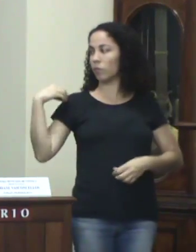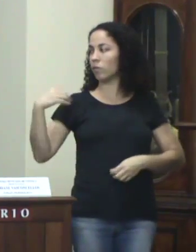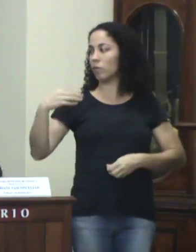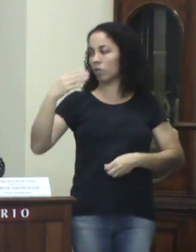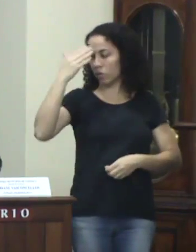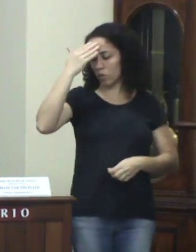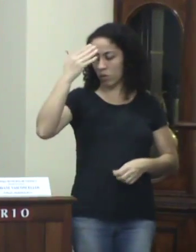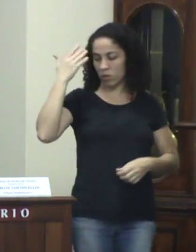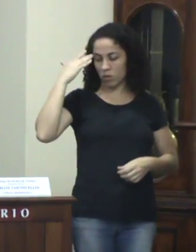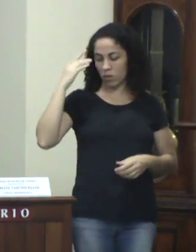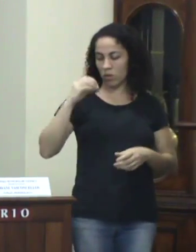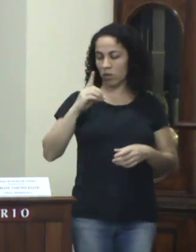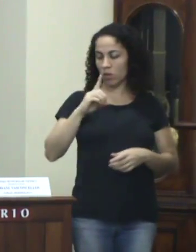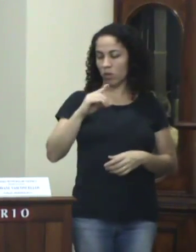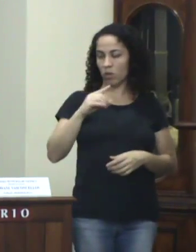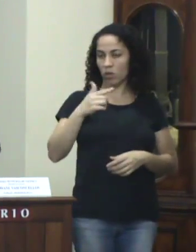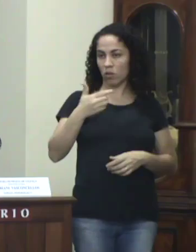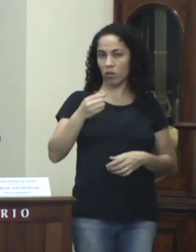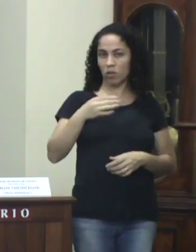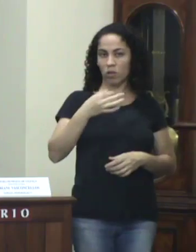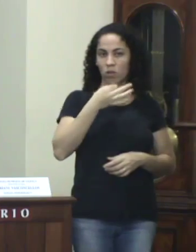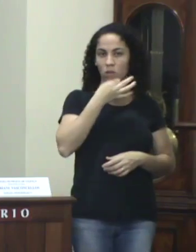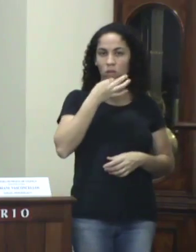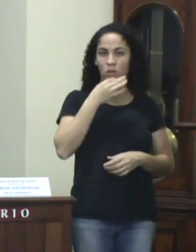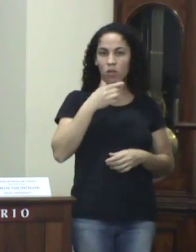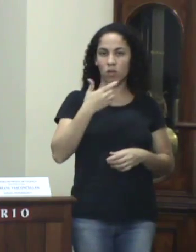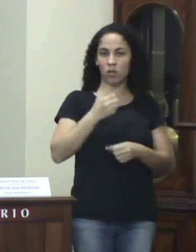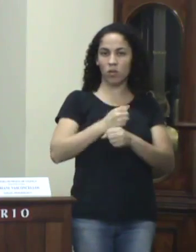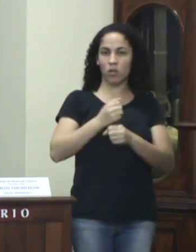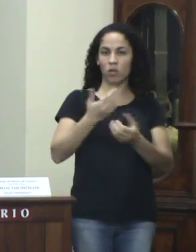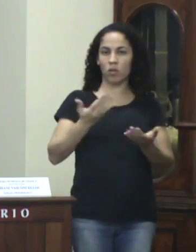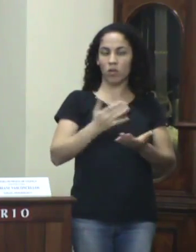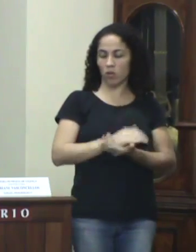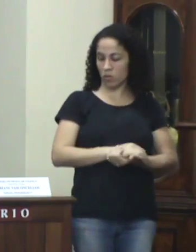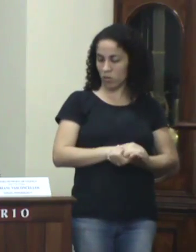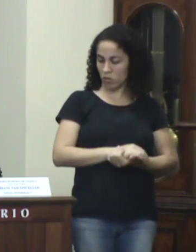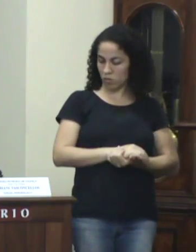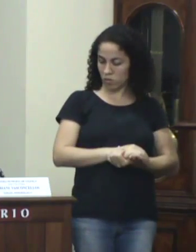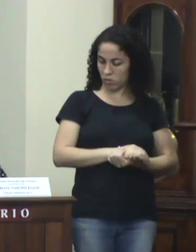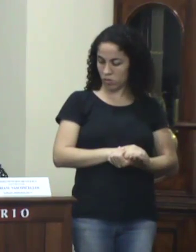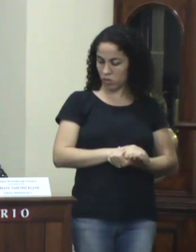das sessões, 20 de setembro de 2018, vereador professor Rafael.